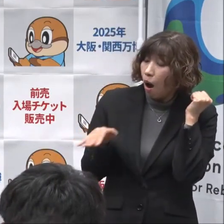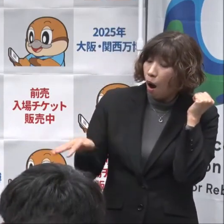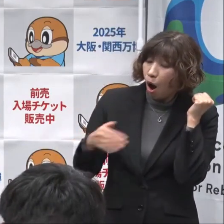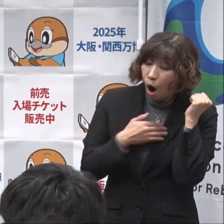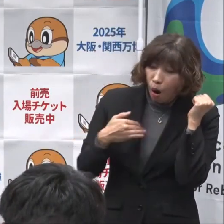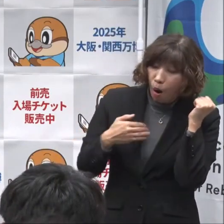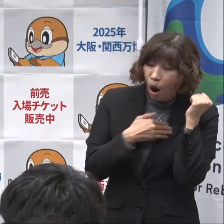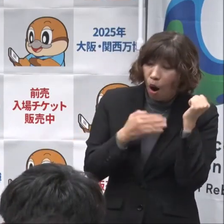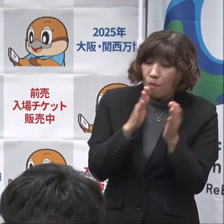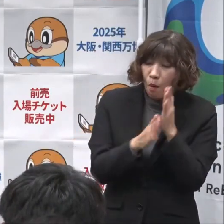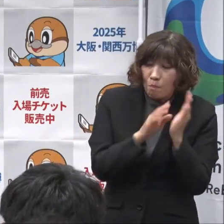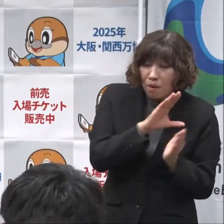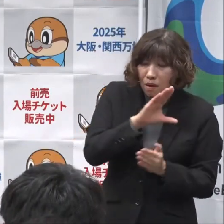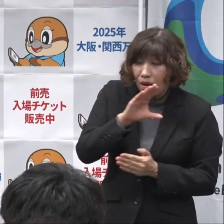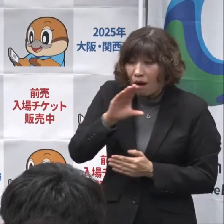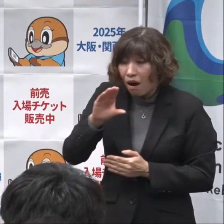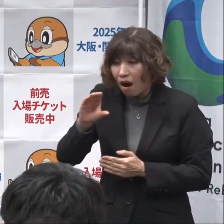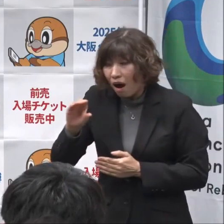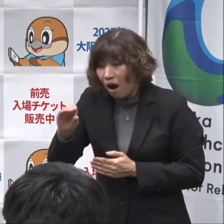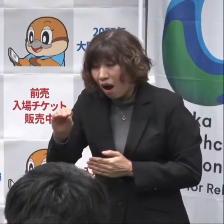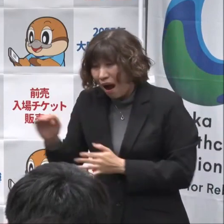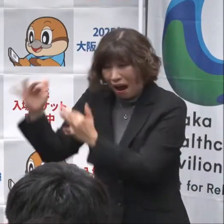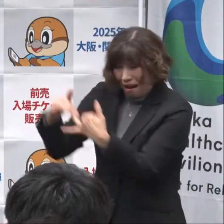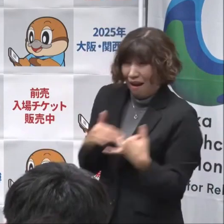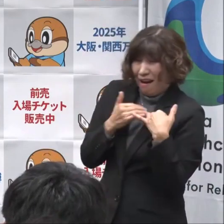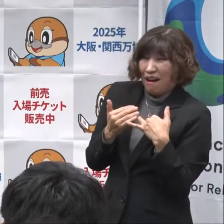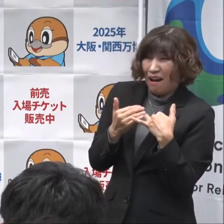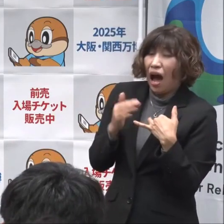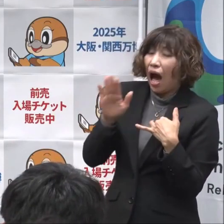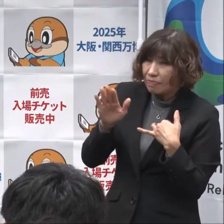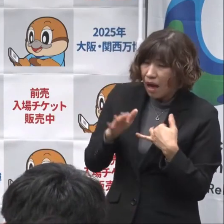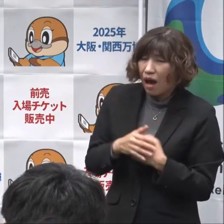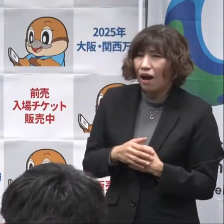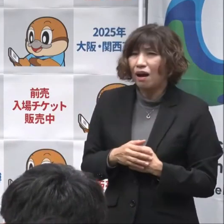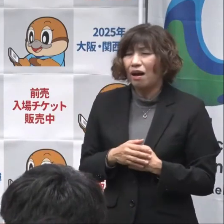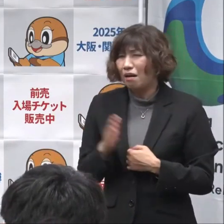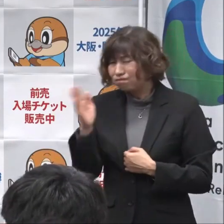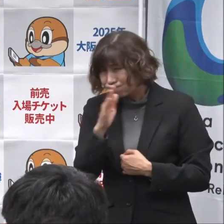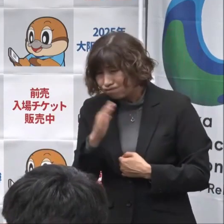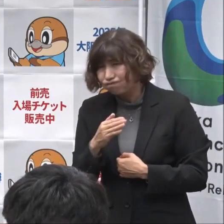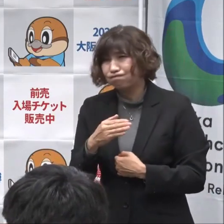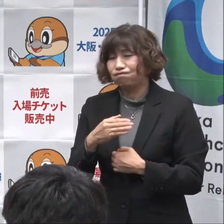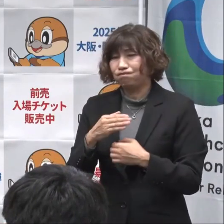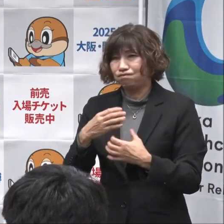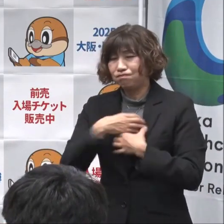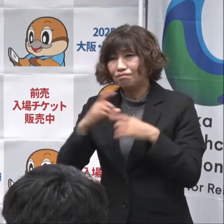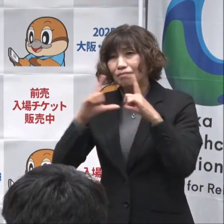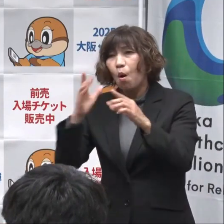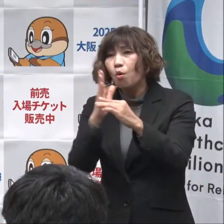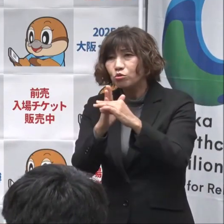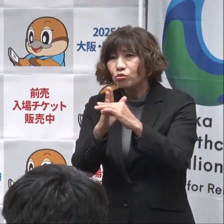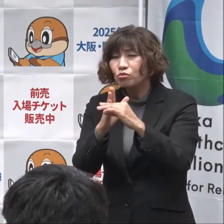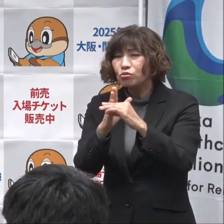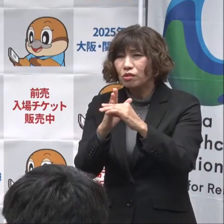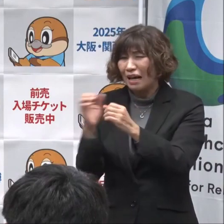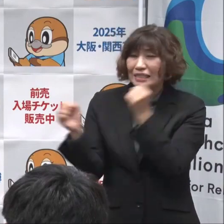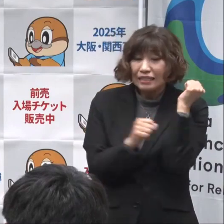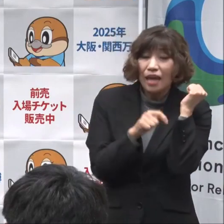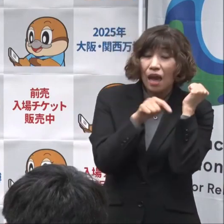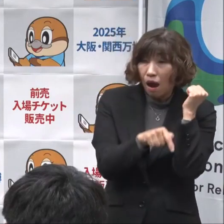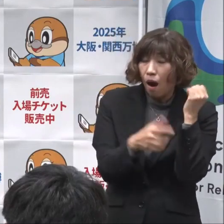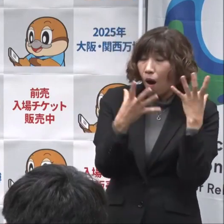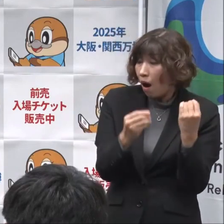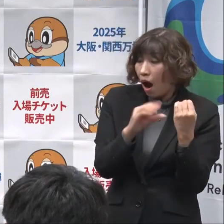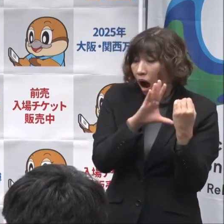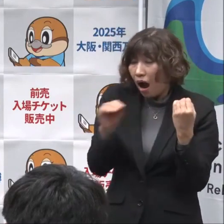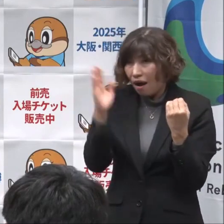そういった意味では一回避難するともうしばらくはもう警報が出てる間は戻らないということも含めてですね、そういった発信を徹底していければ